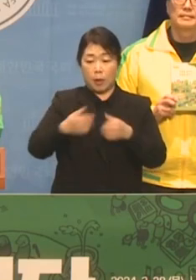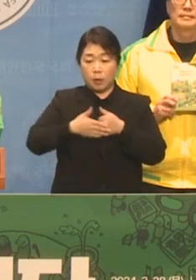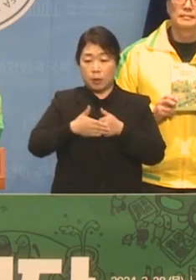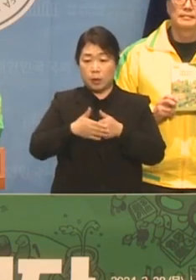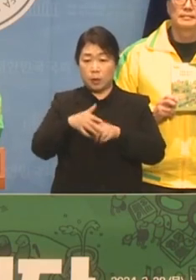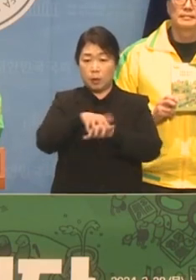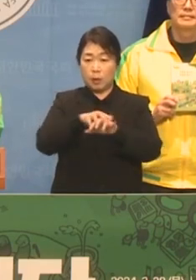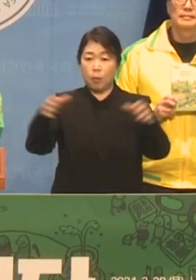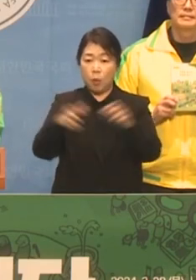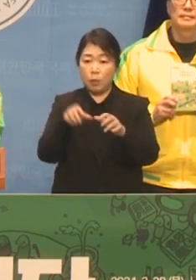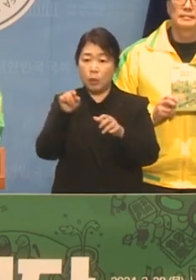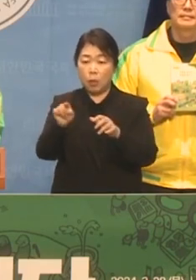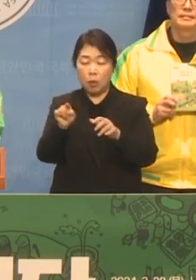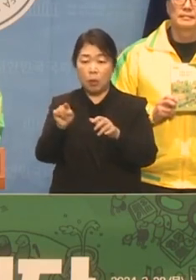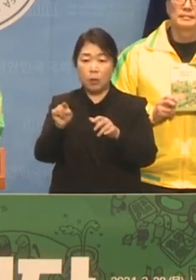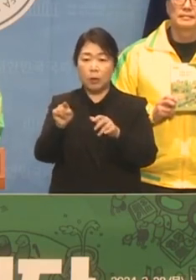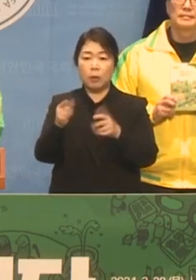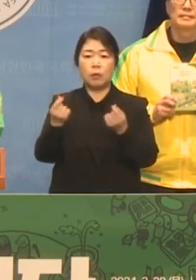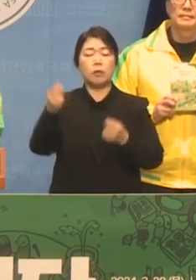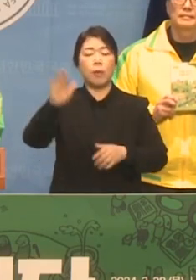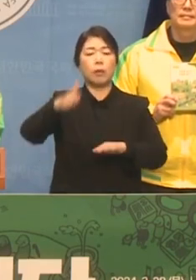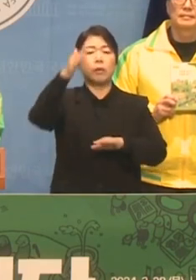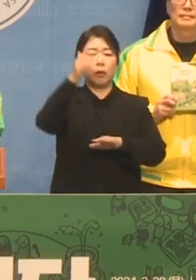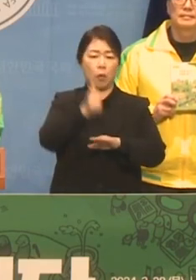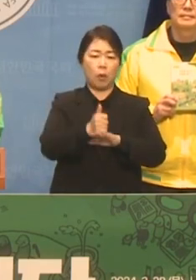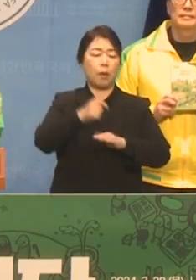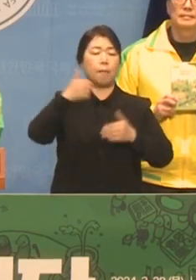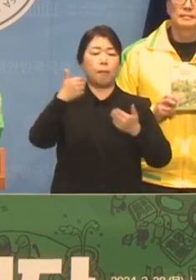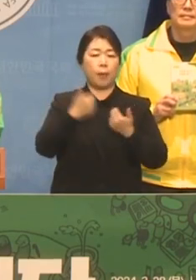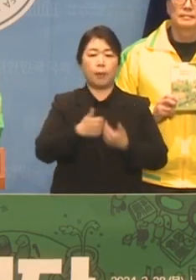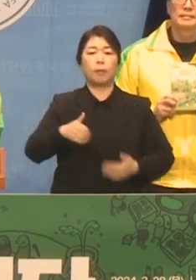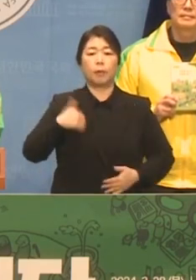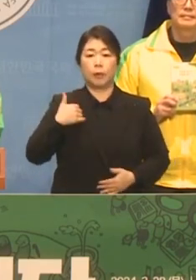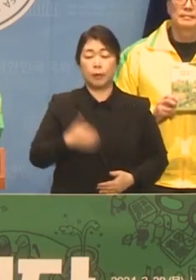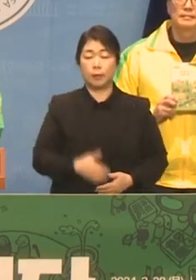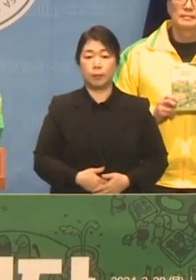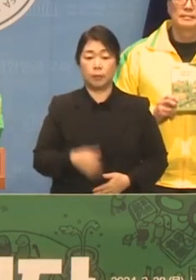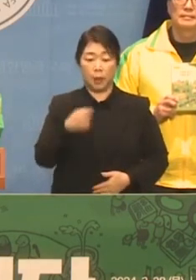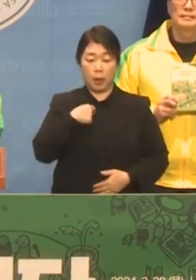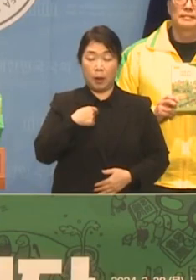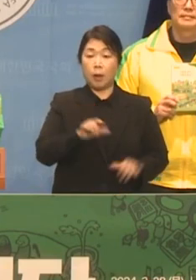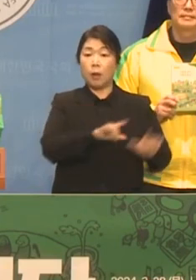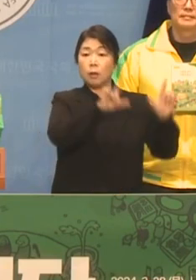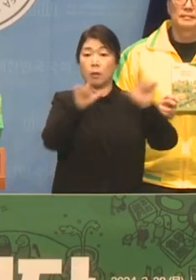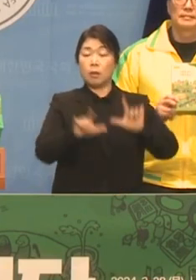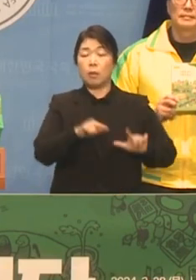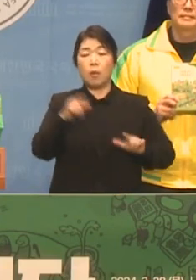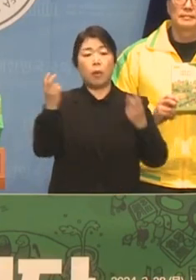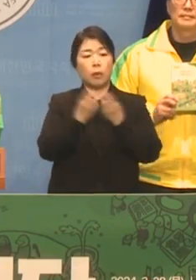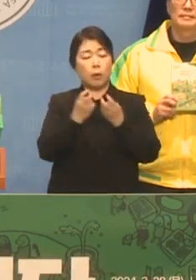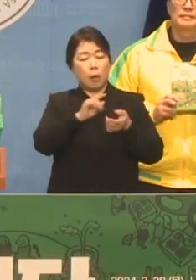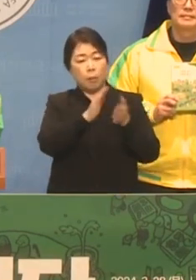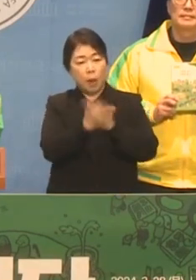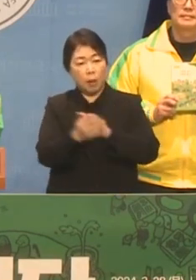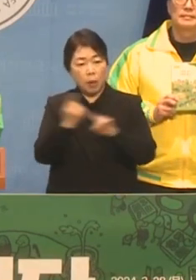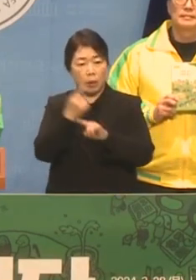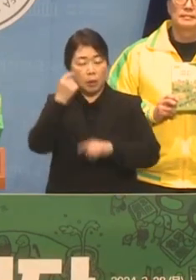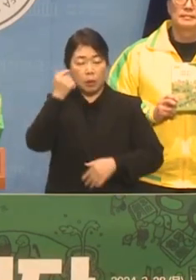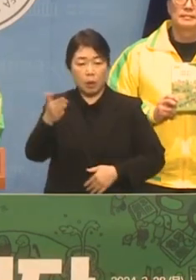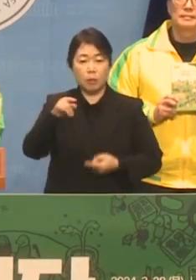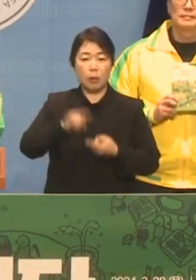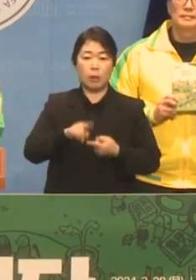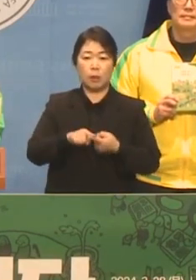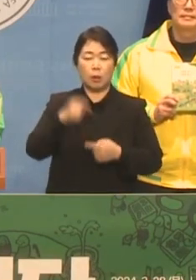것처럼 보이지만과는 정입니다 기질을 기준으로 선택하는 유권자들에